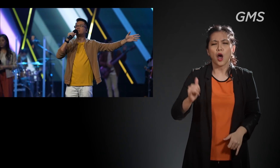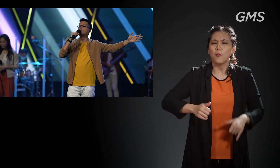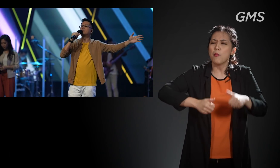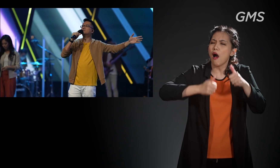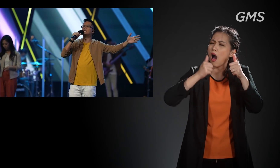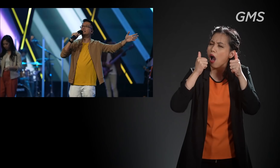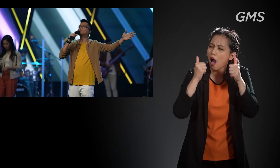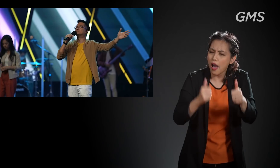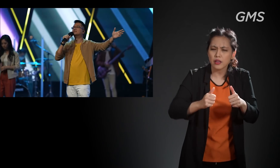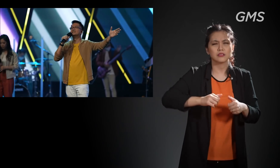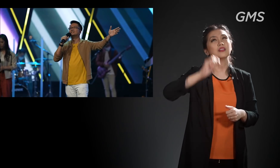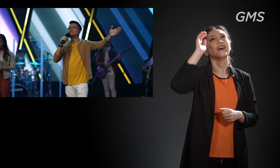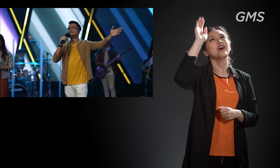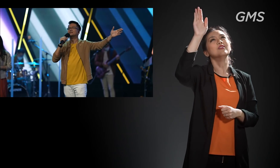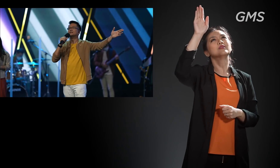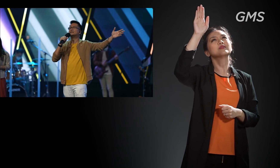Kau ajaib dalam kemuliaan-Mu.